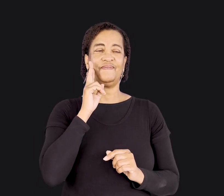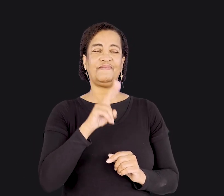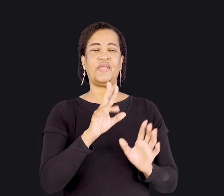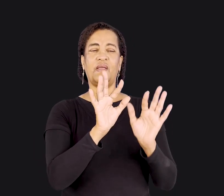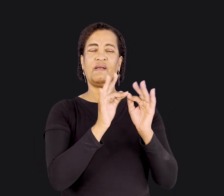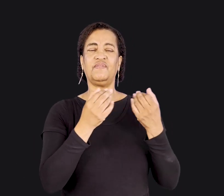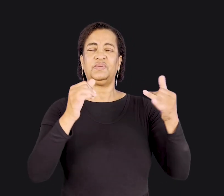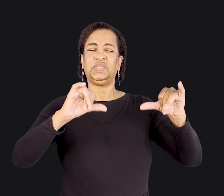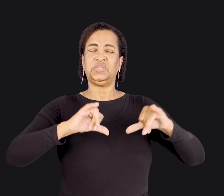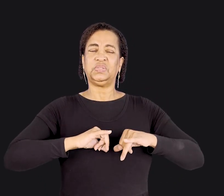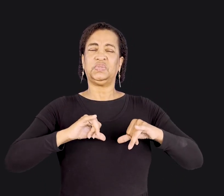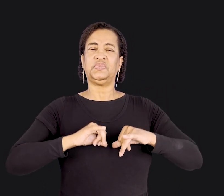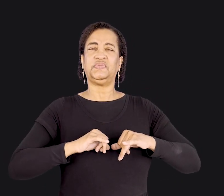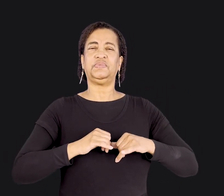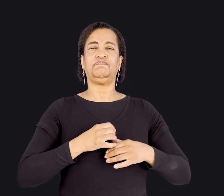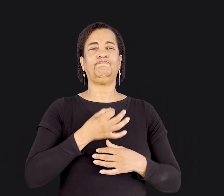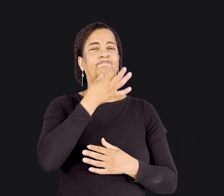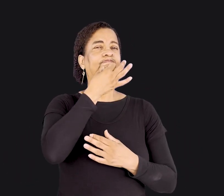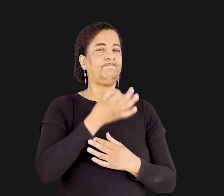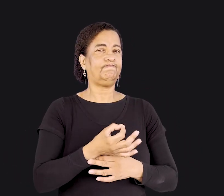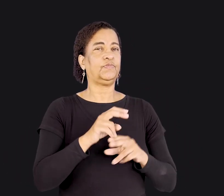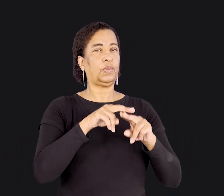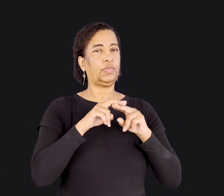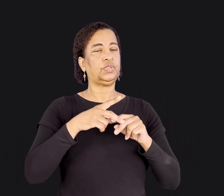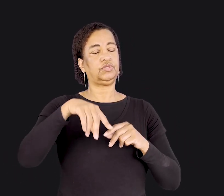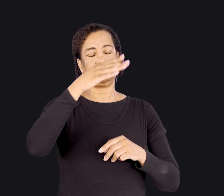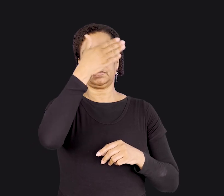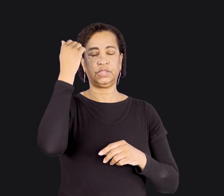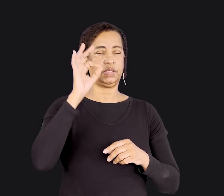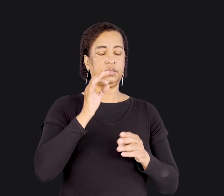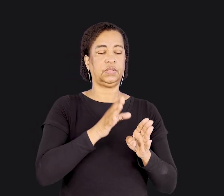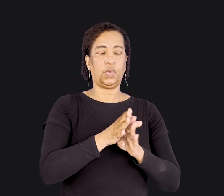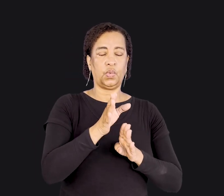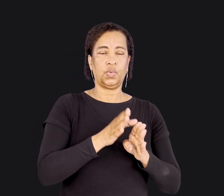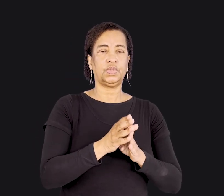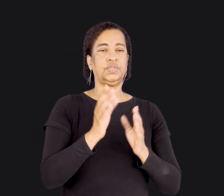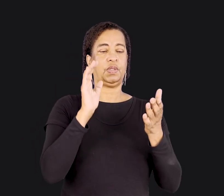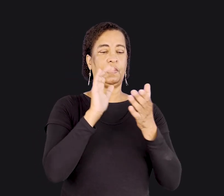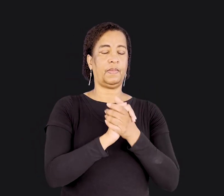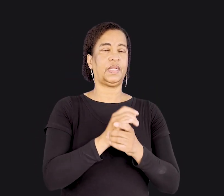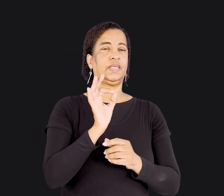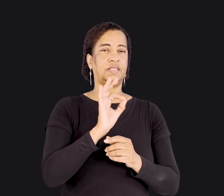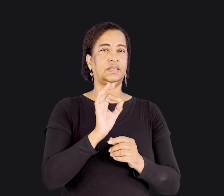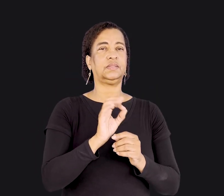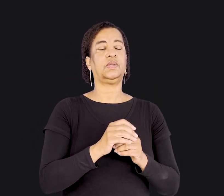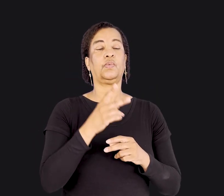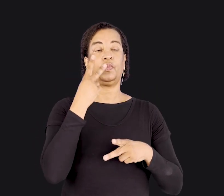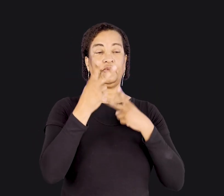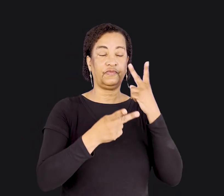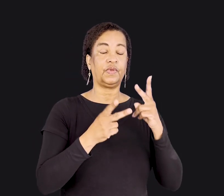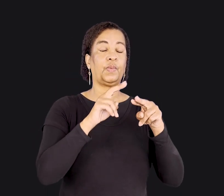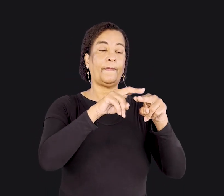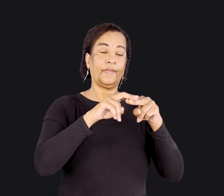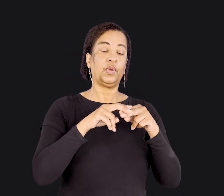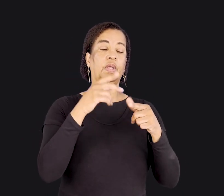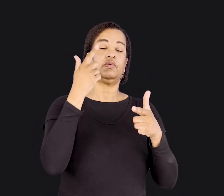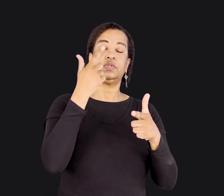família sofrer. Por isso, não se esqueça que esse conselho para não se casar foi dado diante desses problemas